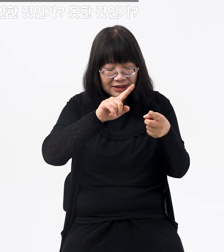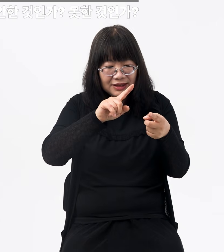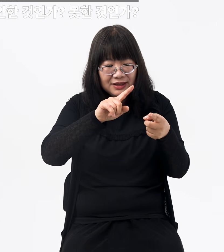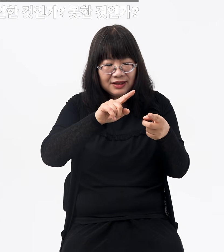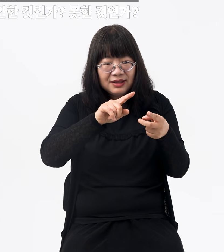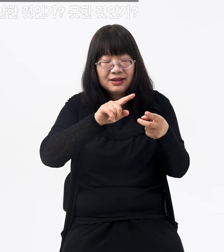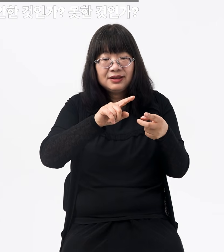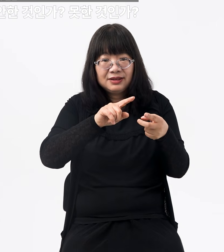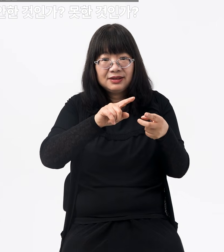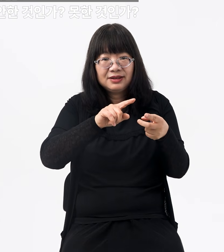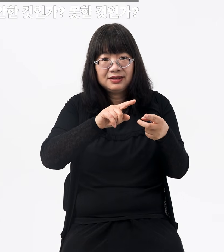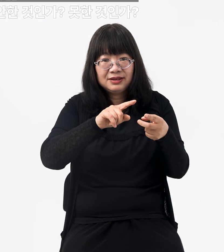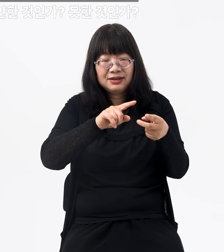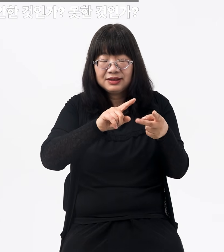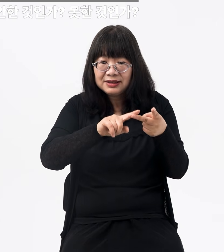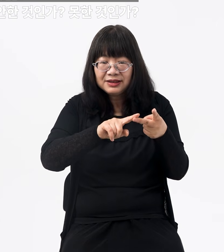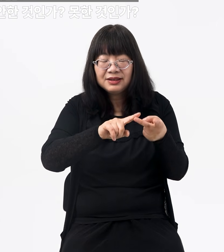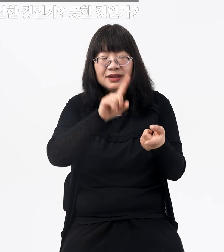그대로 거두리라.